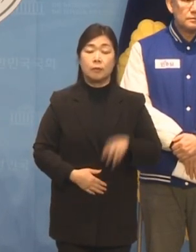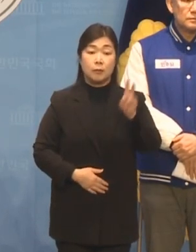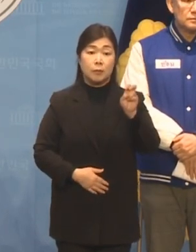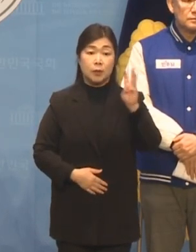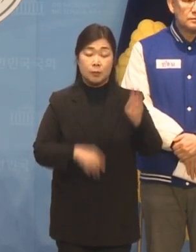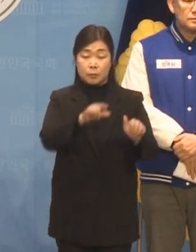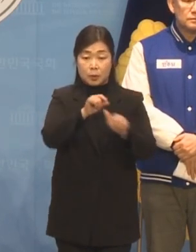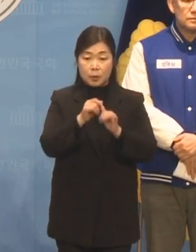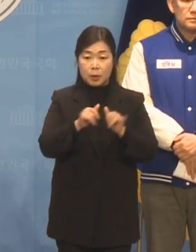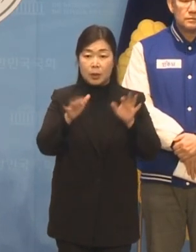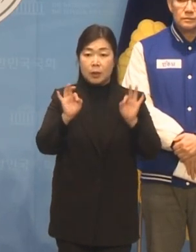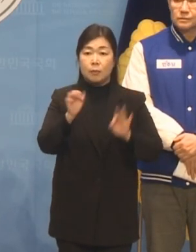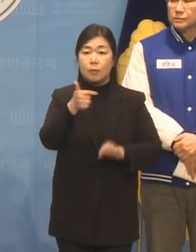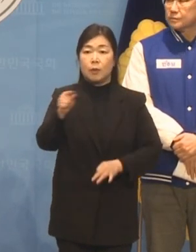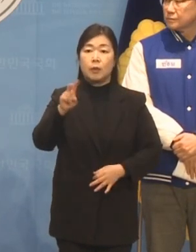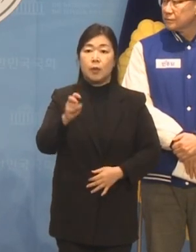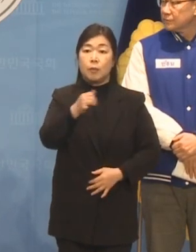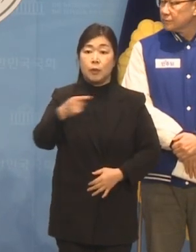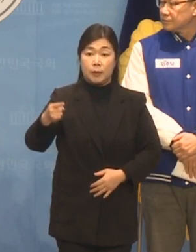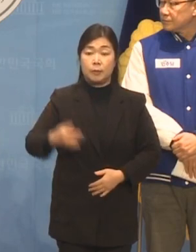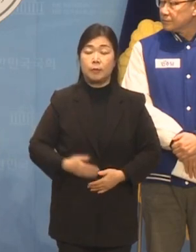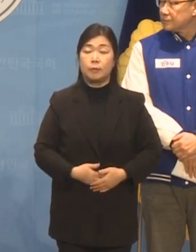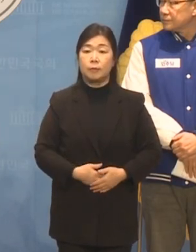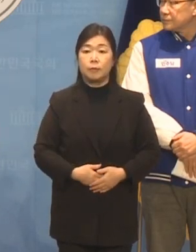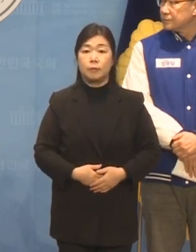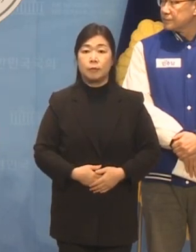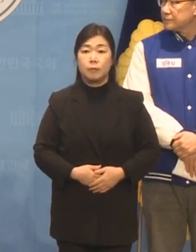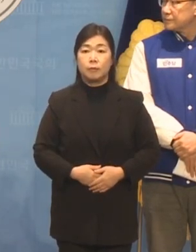23호 인재 김남희 인재님 참석하셨습니다.